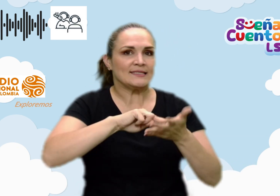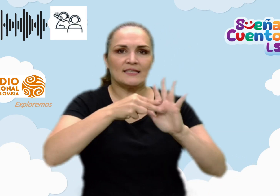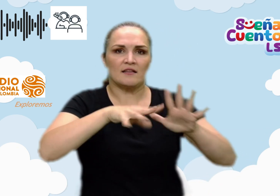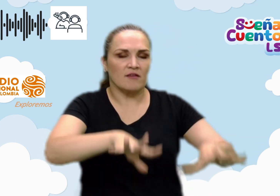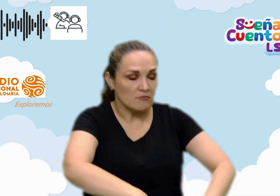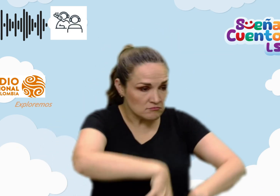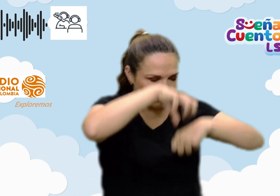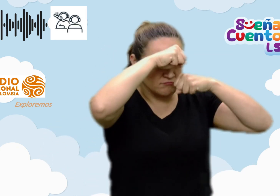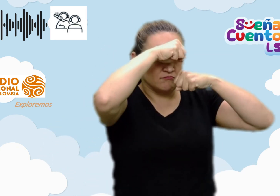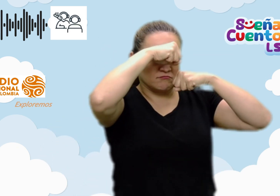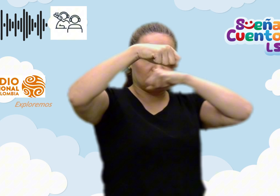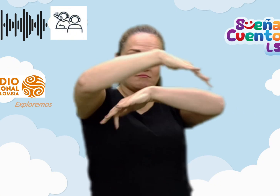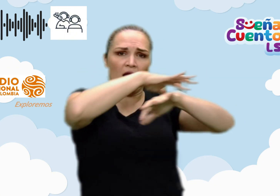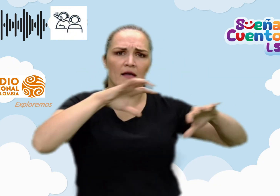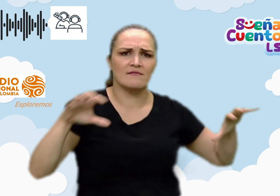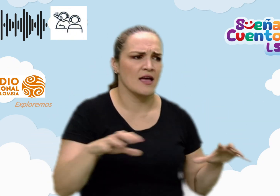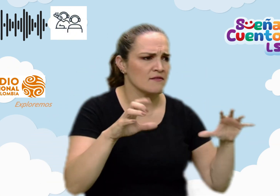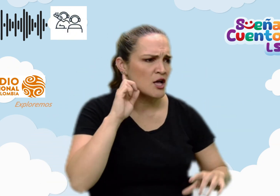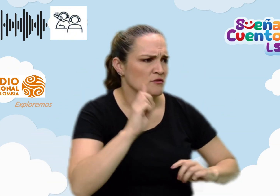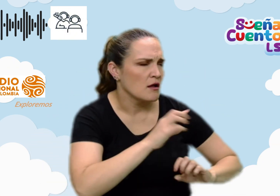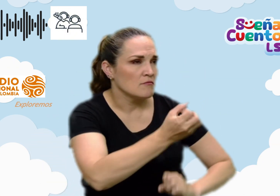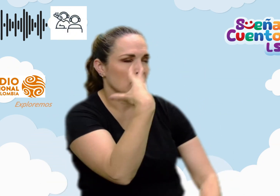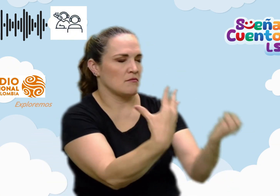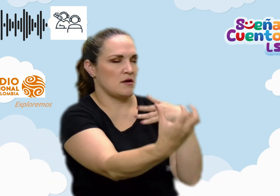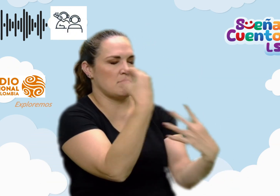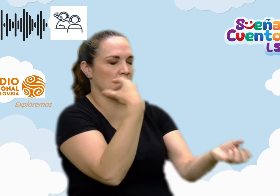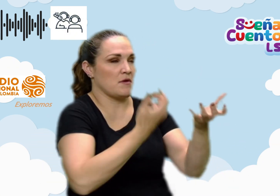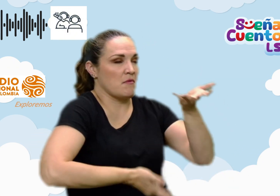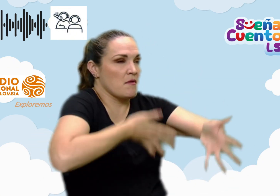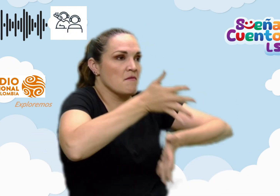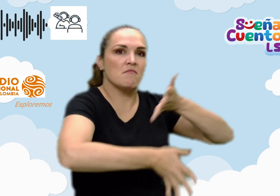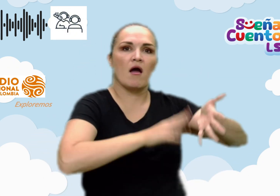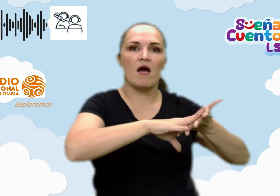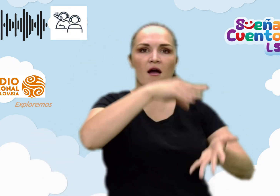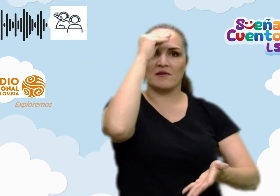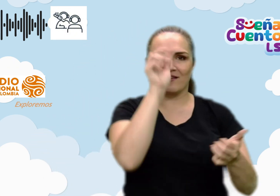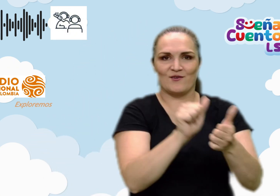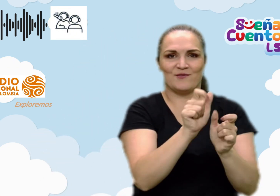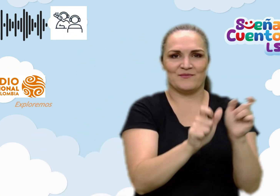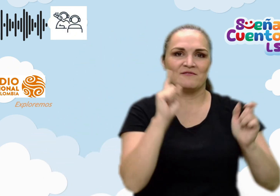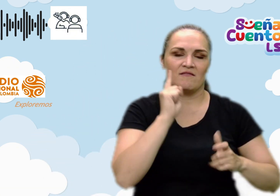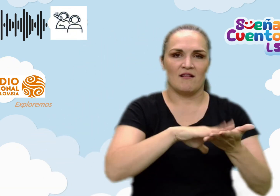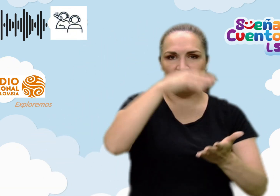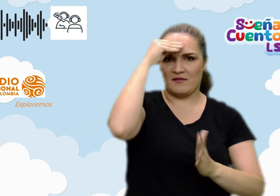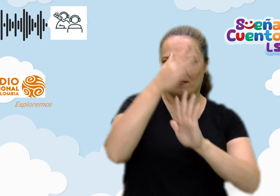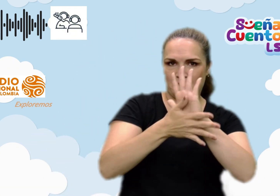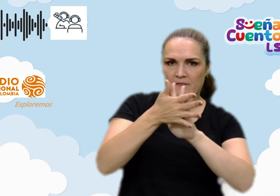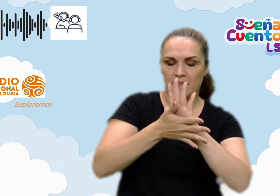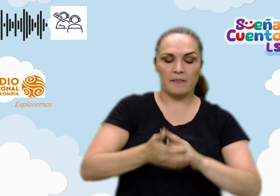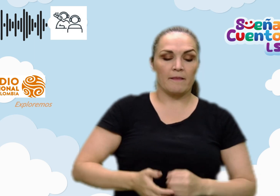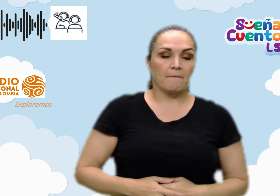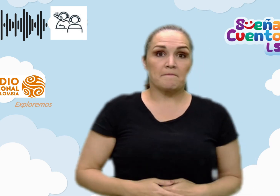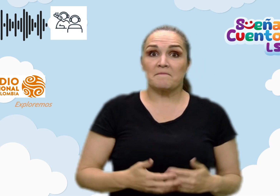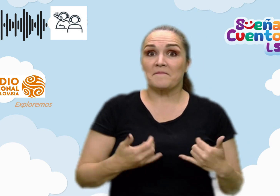con los sordos. O sea, pura inmersión lingüística. Puras actividades con sordos todo el tiempo y aprendí la lengua de señas con